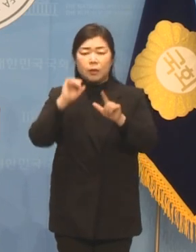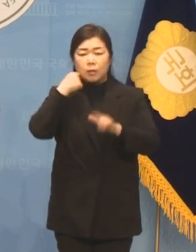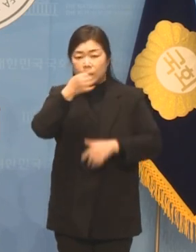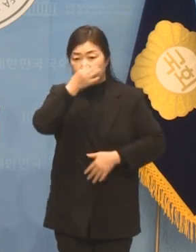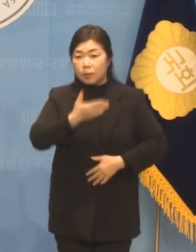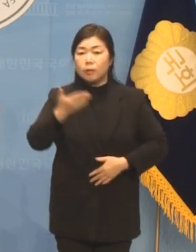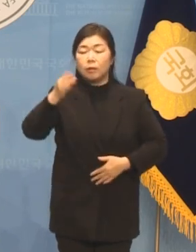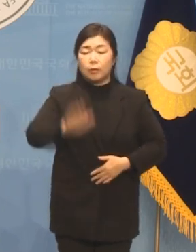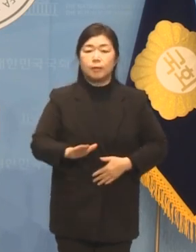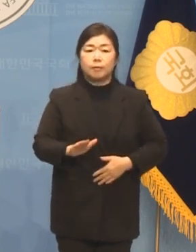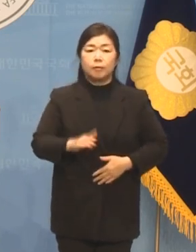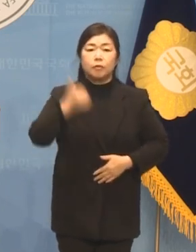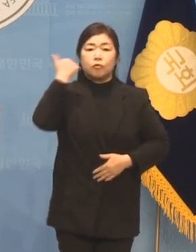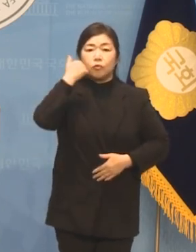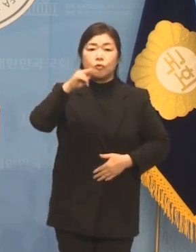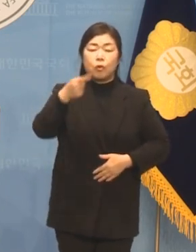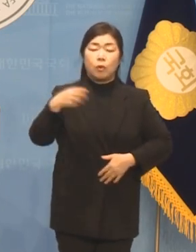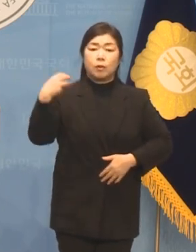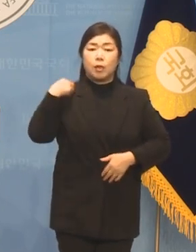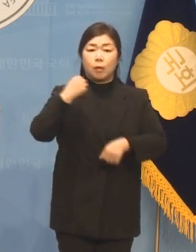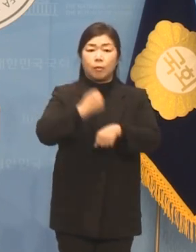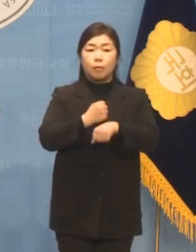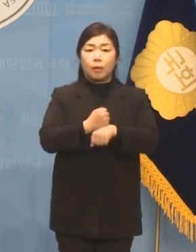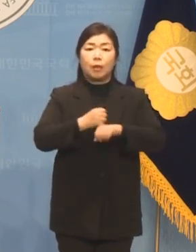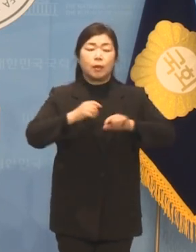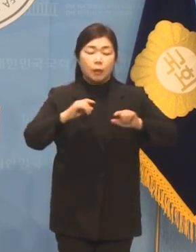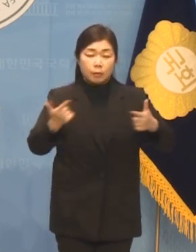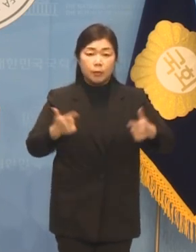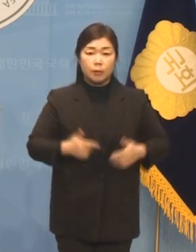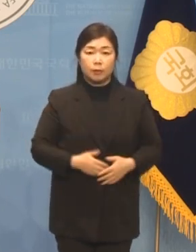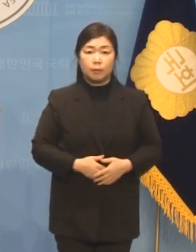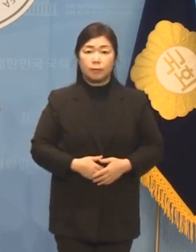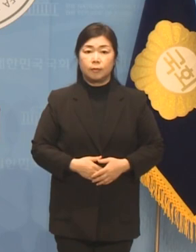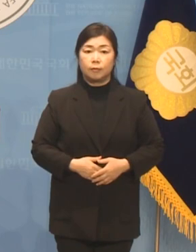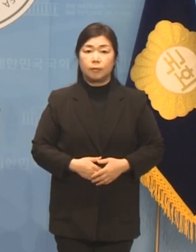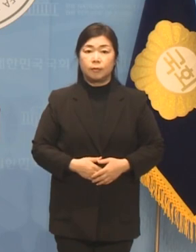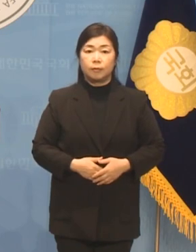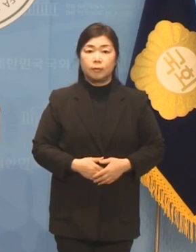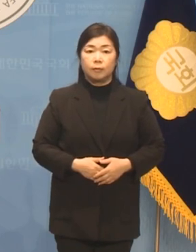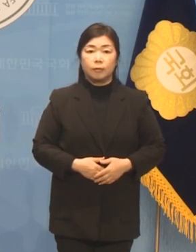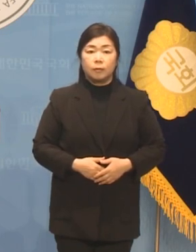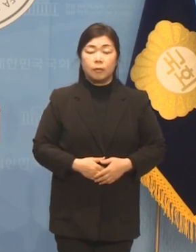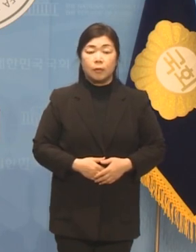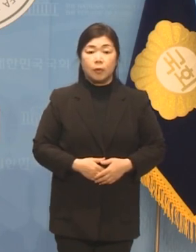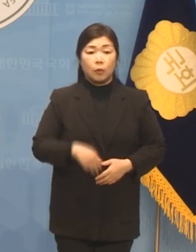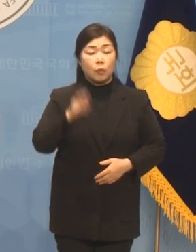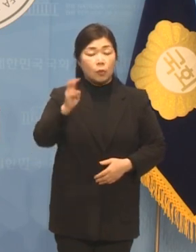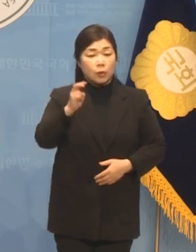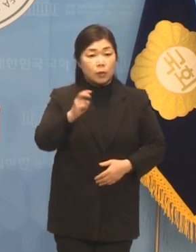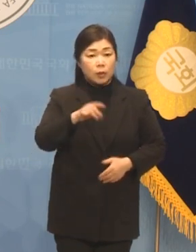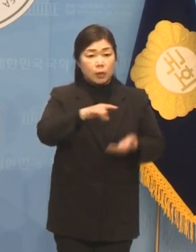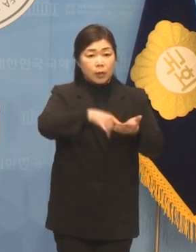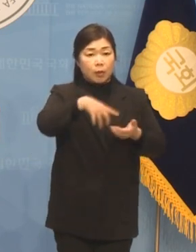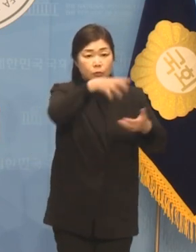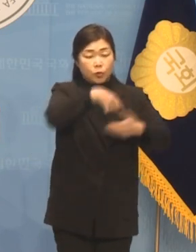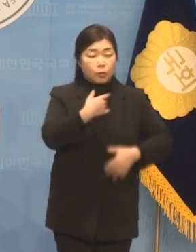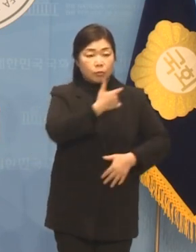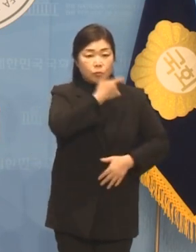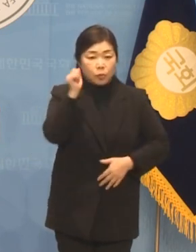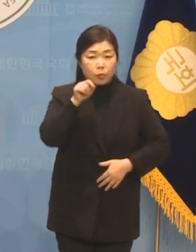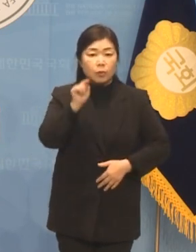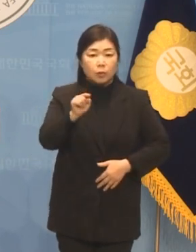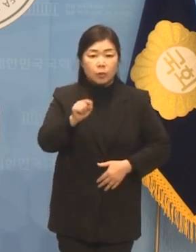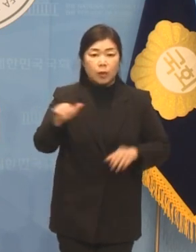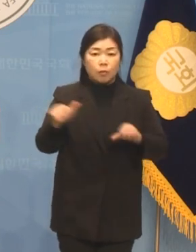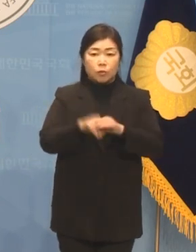왜 아무도 책임지 않는 것입니까 이것도 전정부 탓 야당탓 하려는